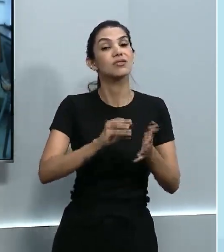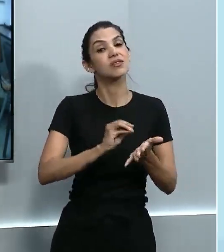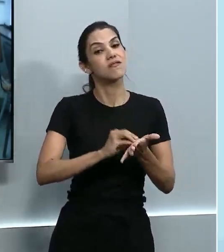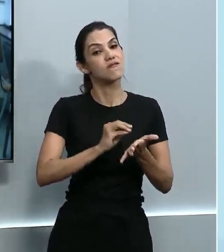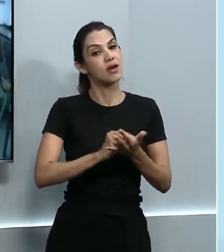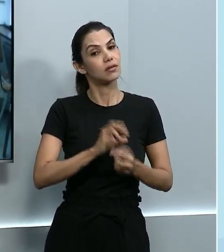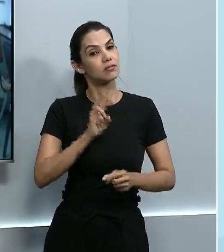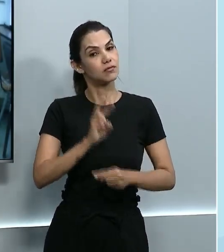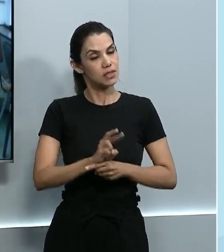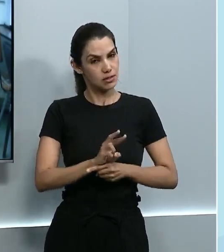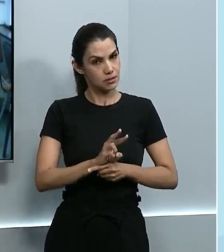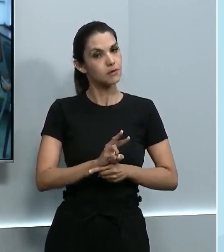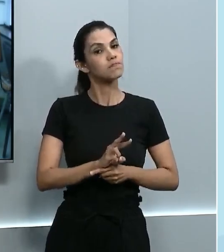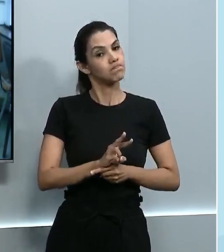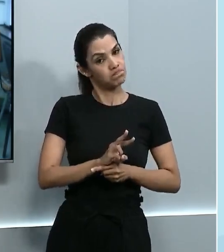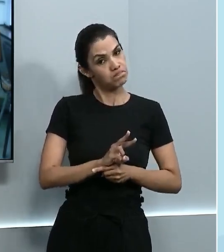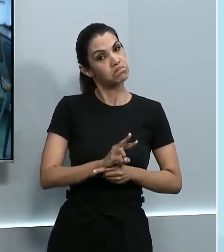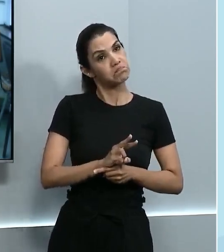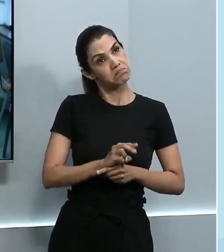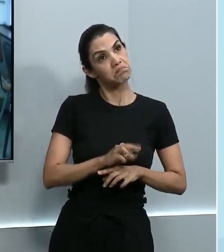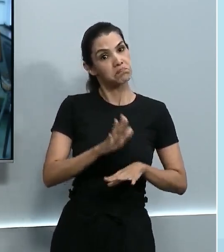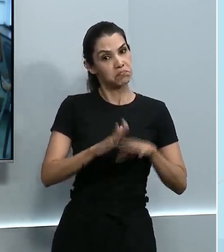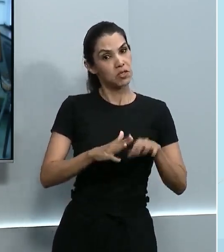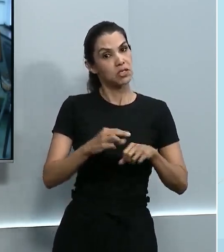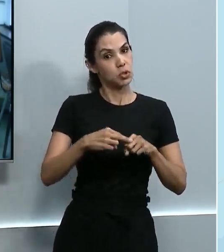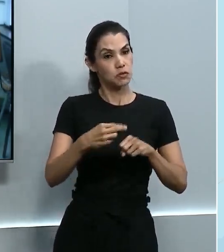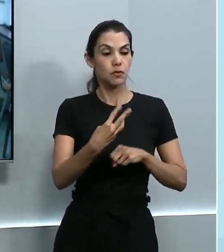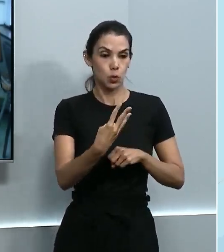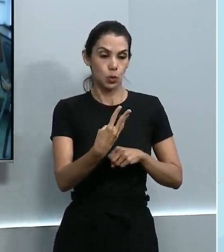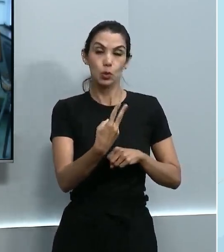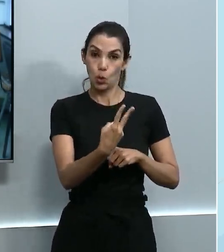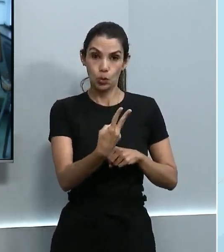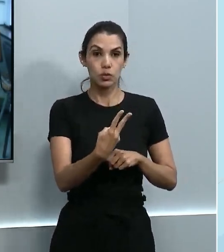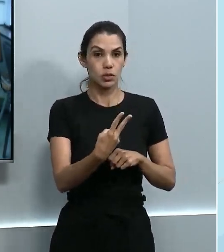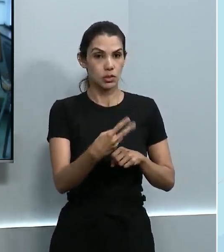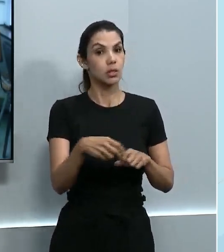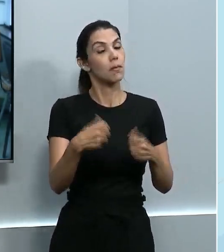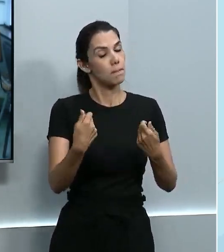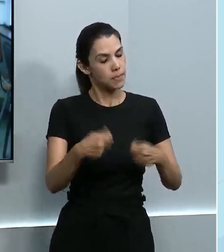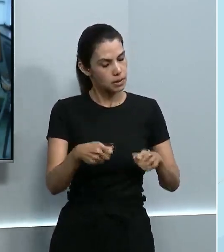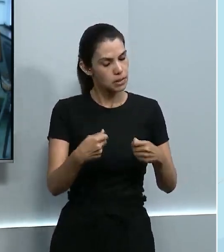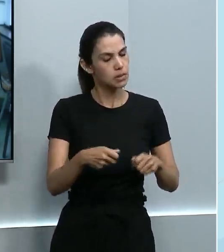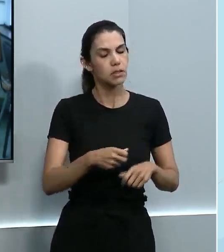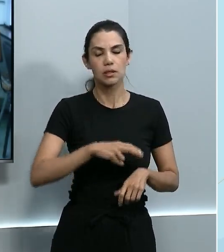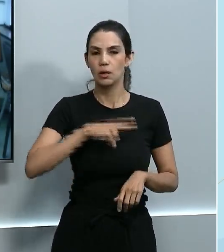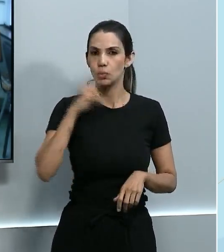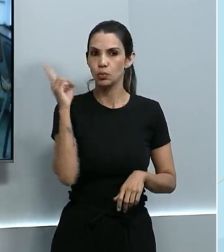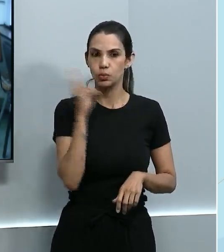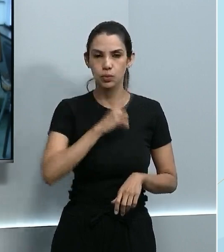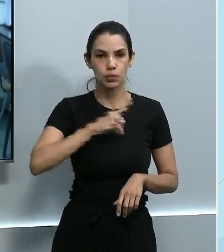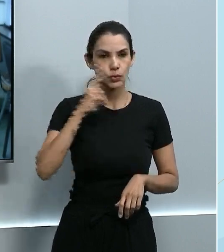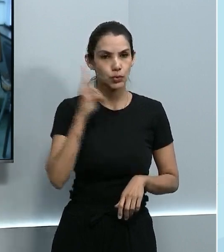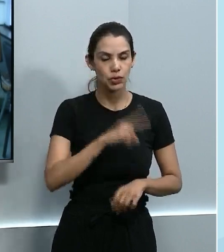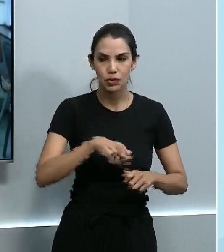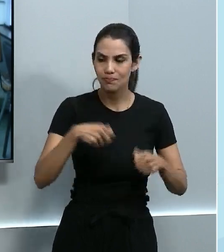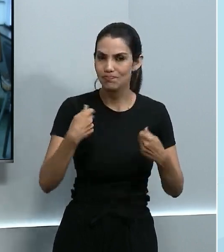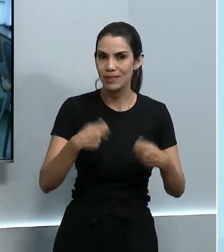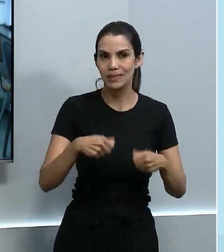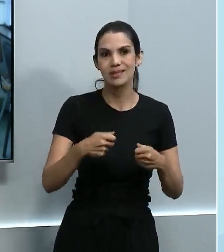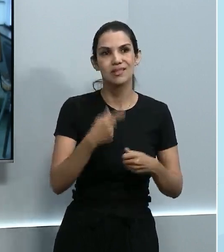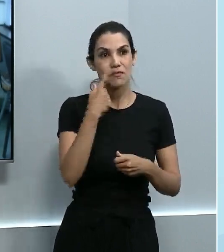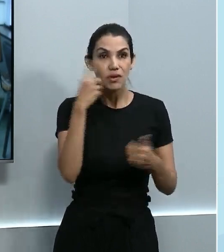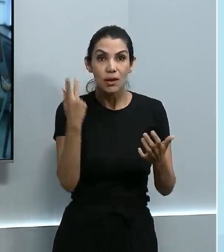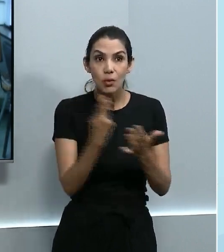que seriam provavelmente classificados em nível 2. E isso é uma necessidade urgente. Eu acho que todo esse acontecimento que